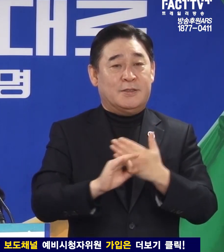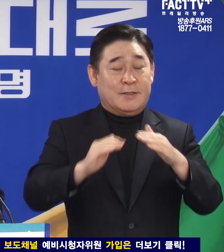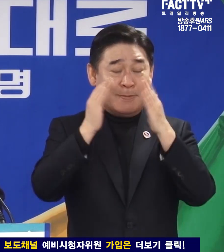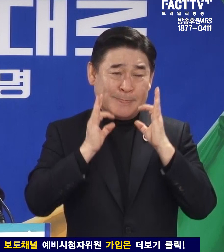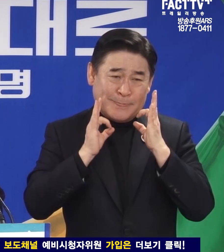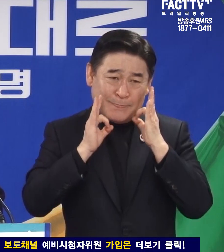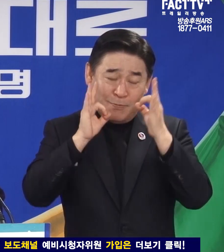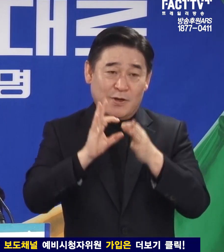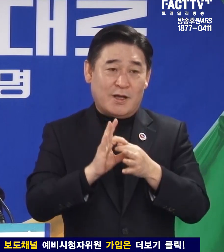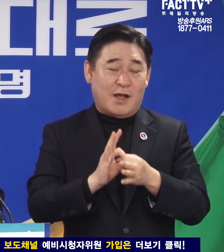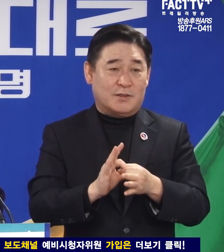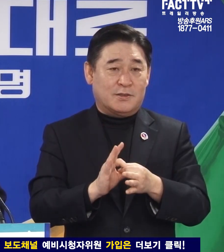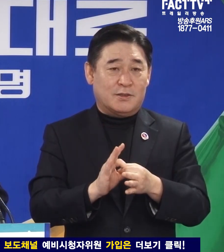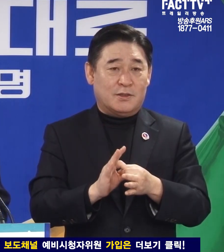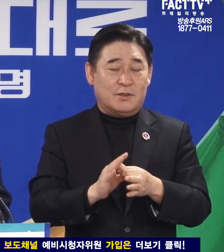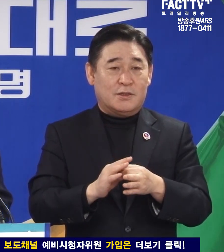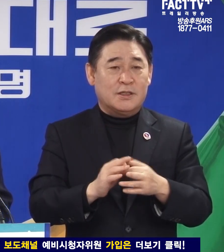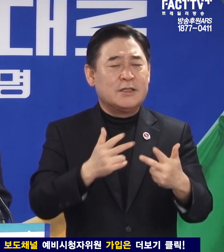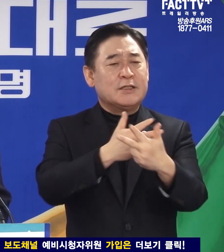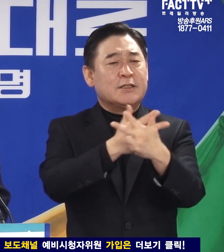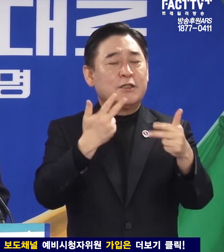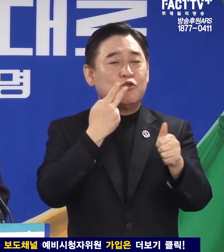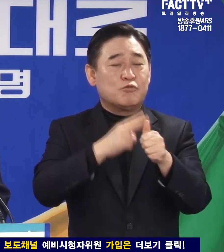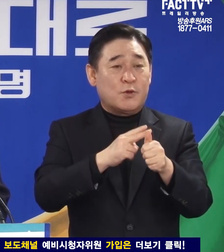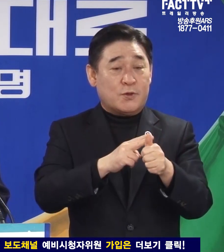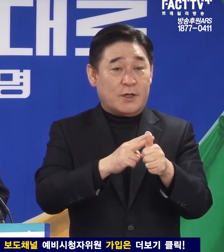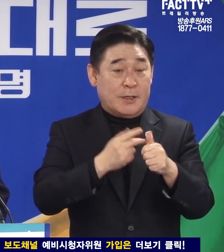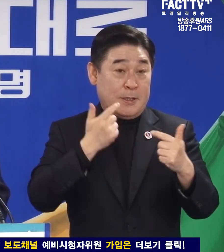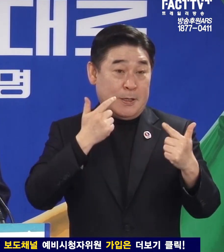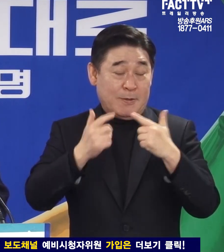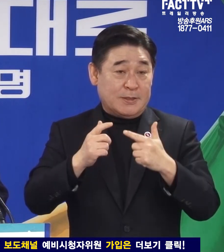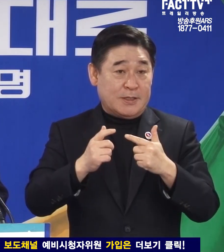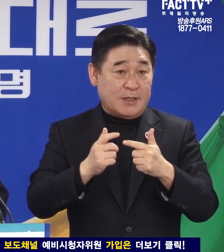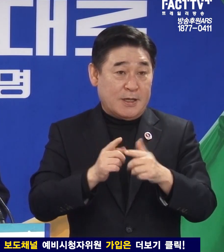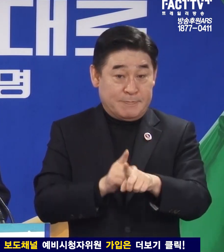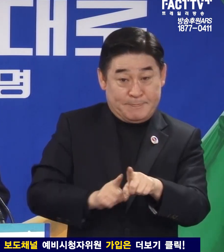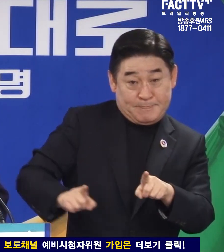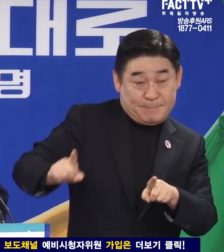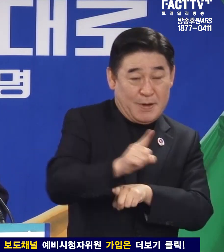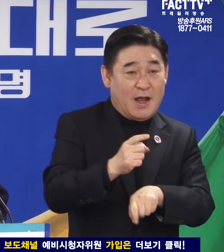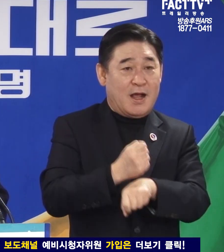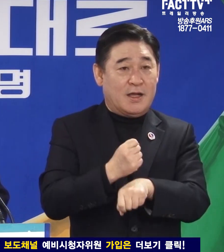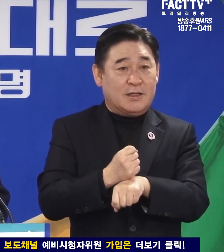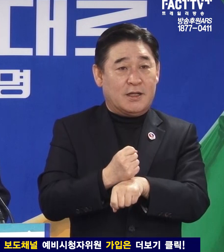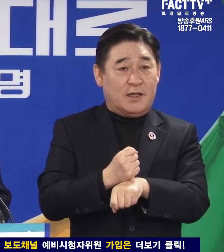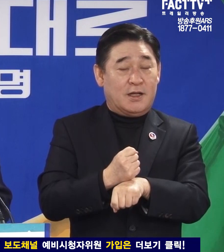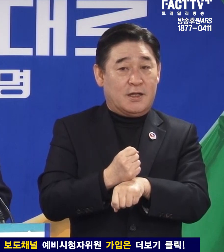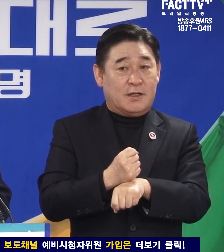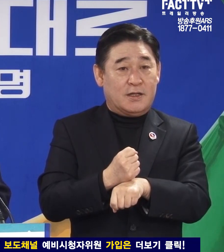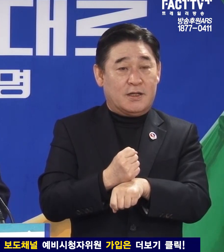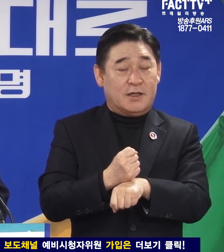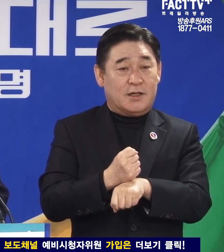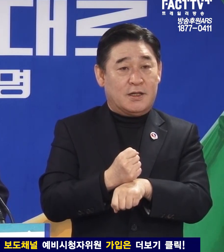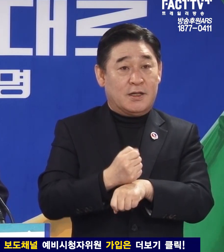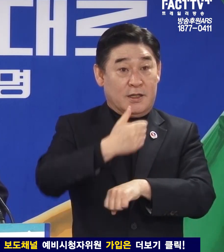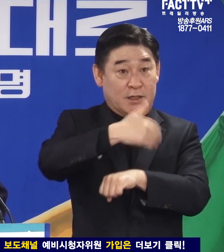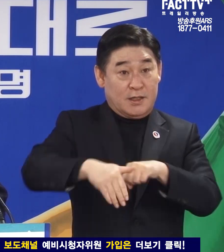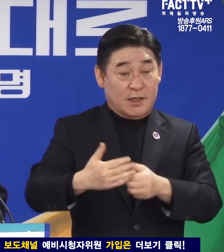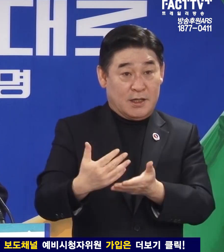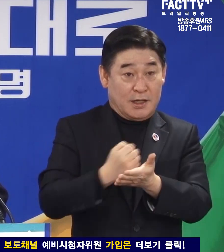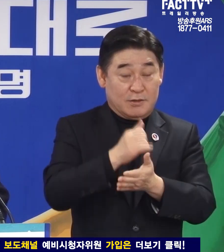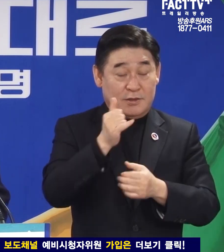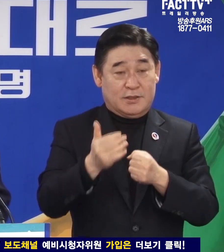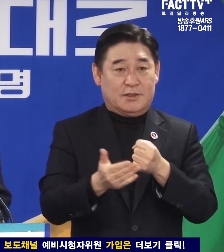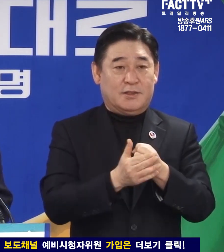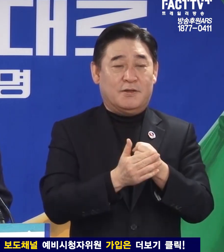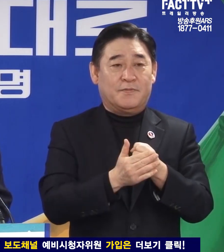총력전을 통해서 우리 후보의 상승세를 확실하게 굳혀가겠다. 예, 이런 더 올리겠다 이런 계획을 가지고 있기